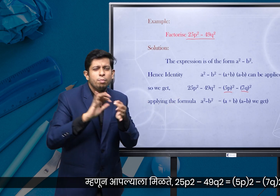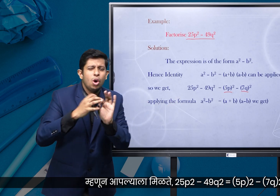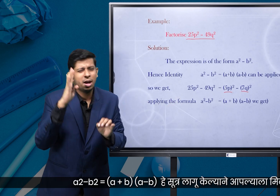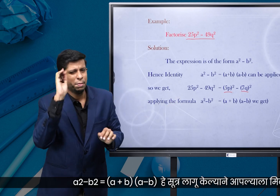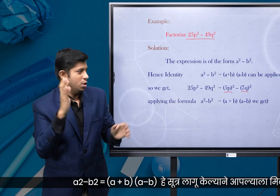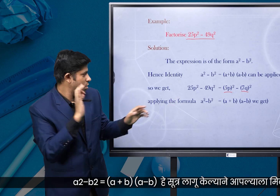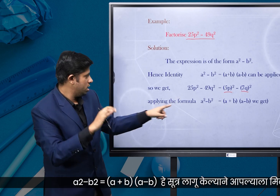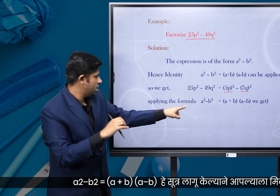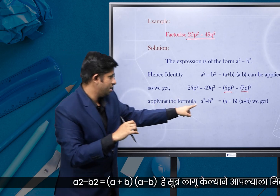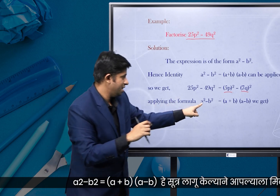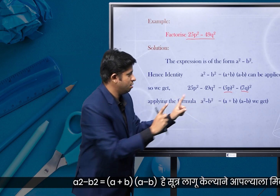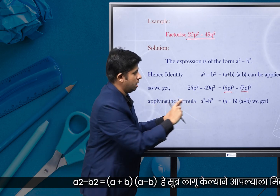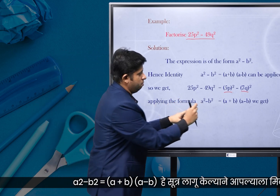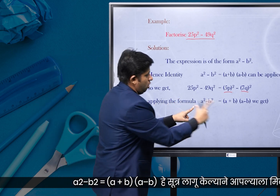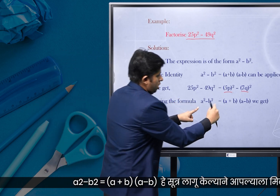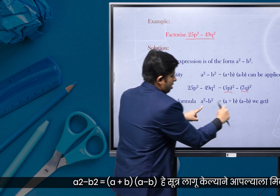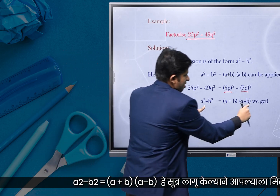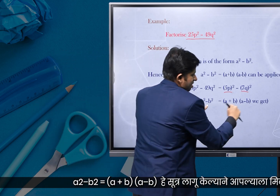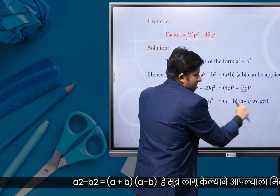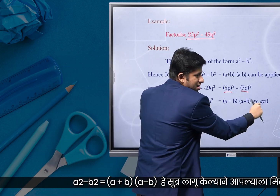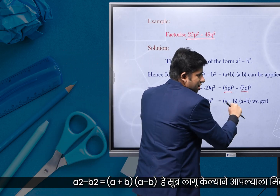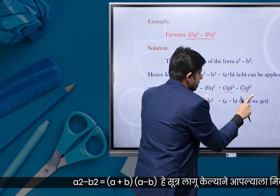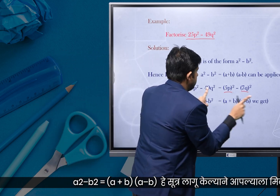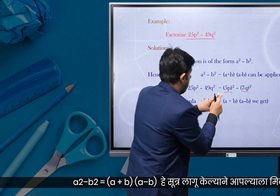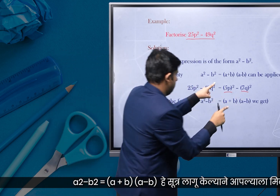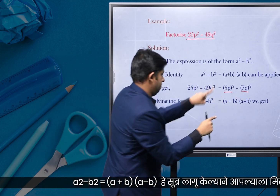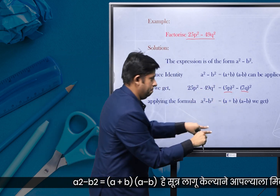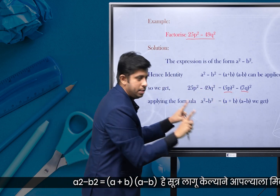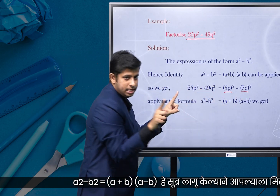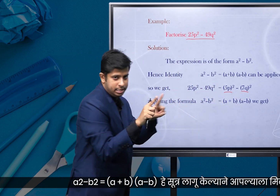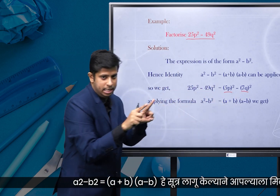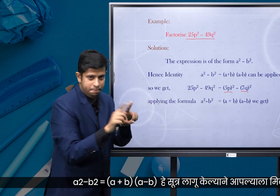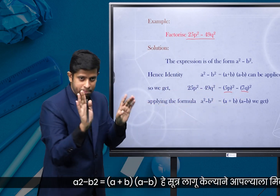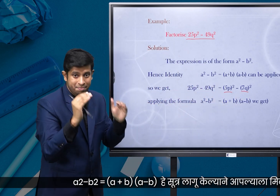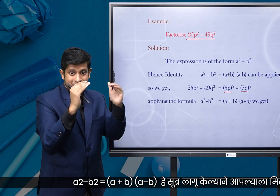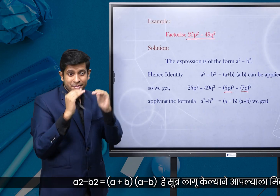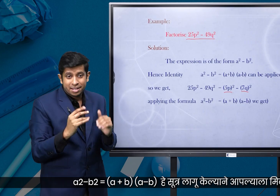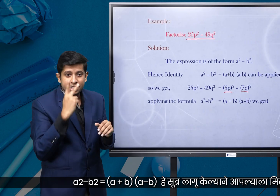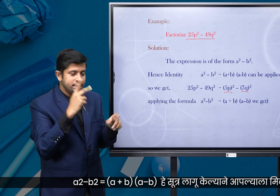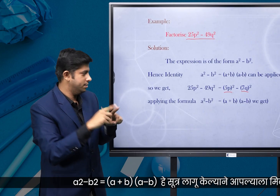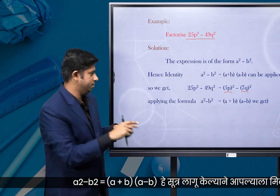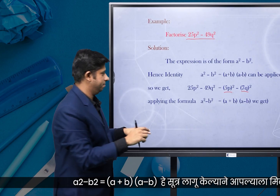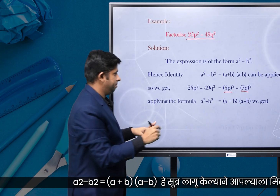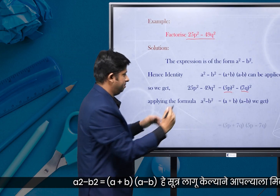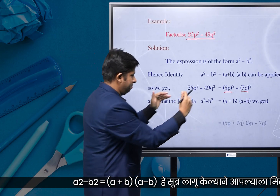a वर्ग वजा b वर्ग बरोबर a अधिक b a वजा b हे सूत्र लागू केल्याने आपल्याला